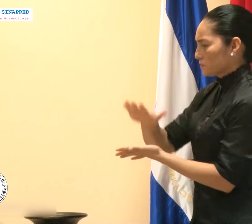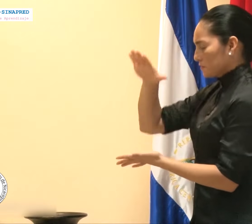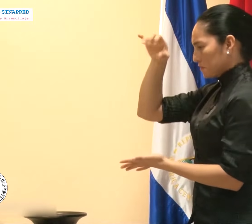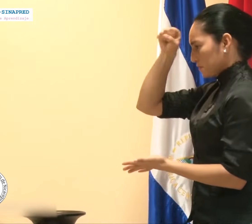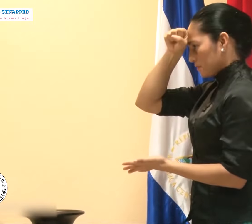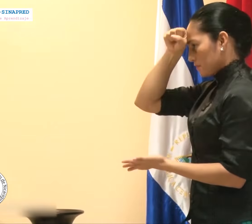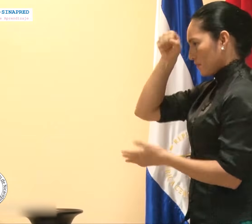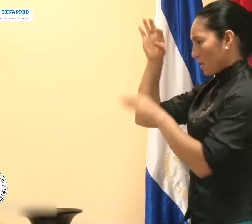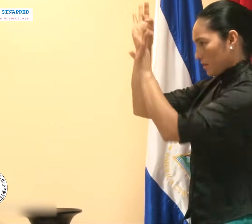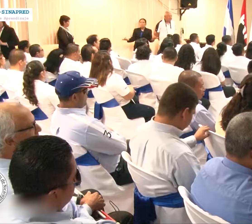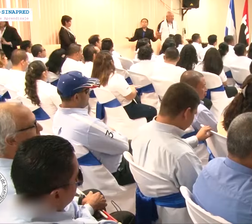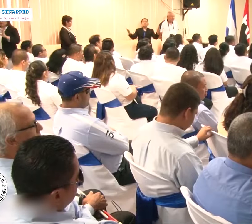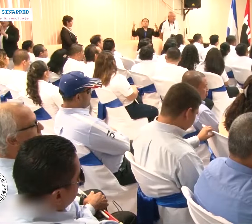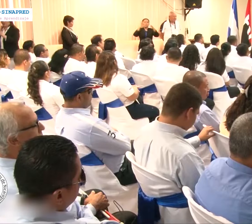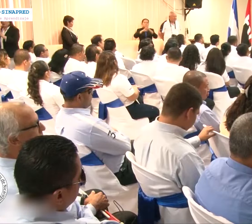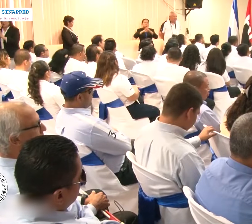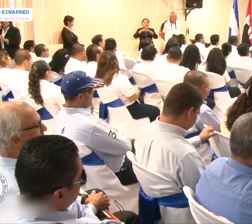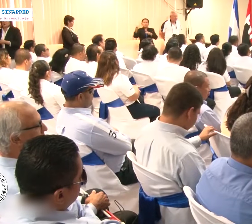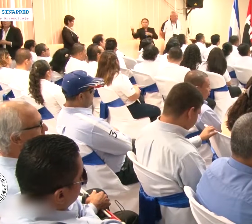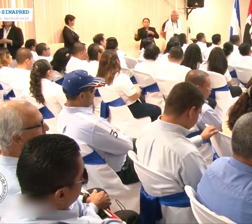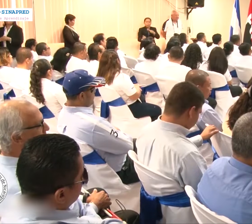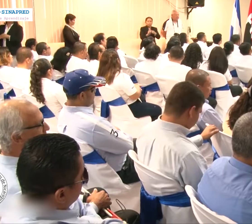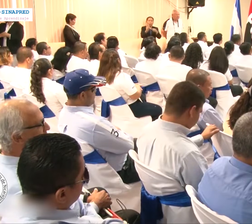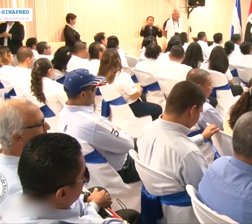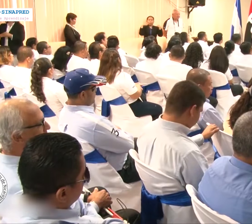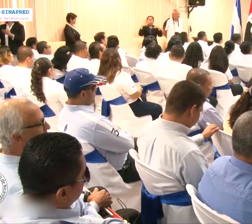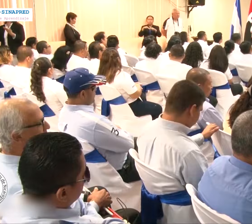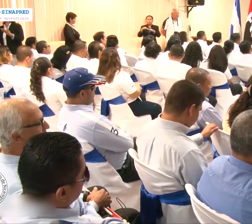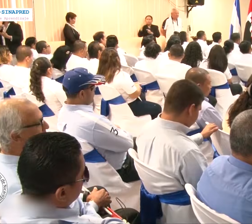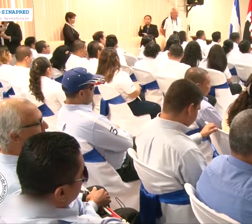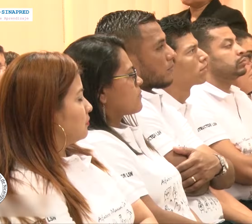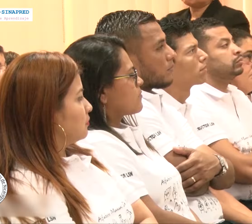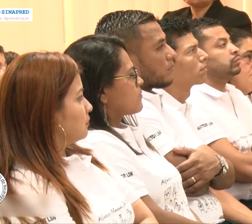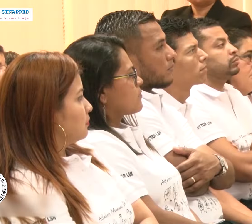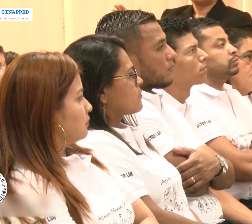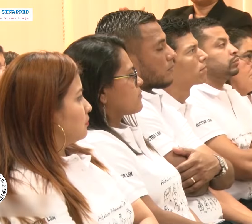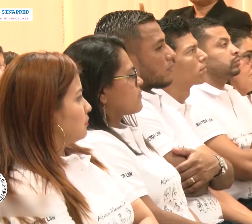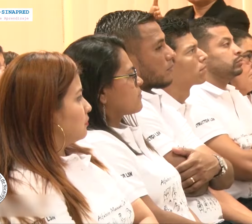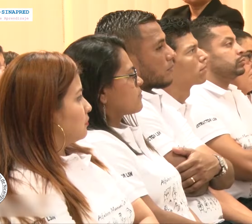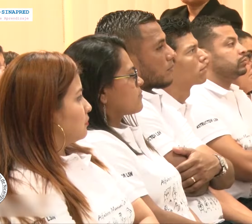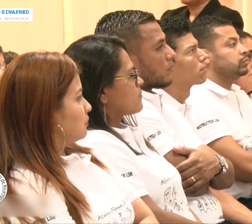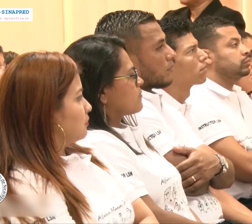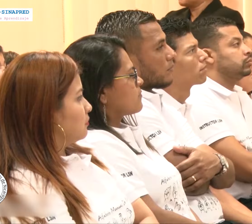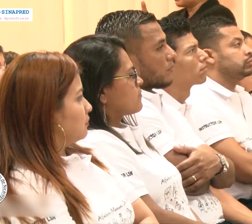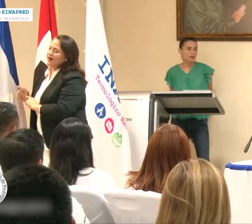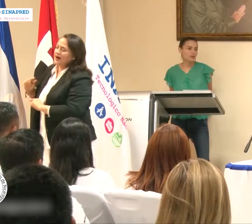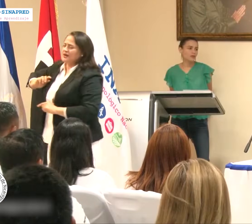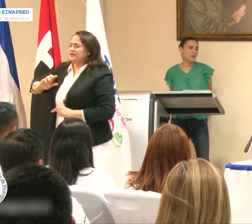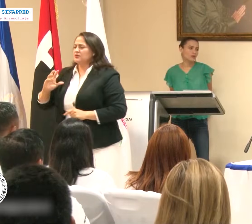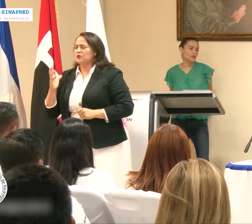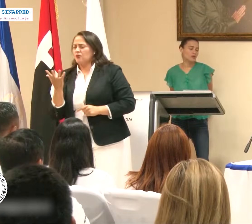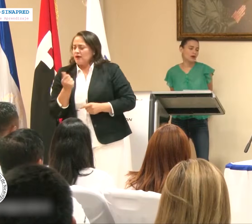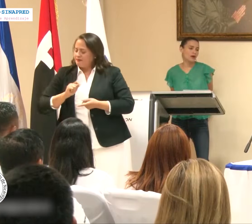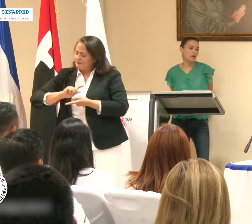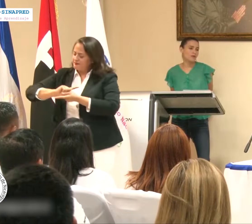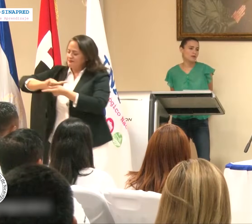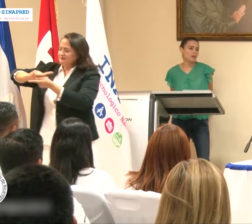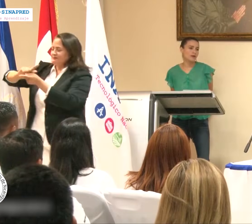el gobierno de Nicaragua y la Asociación de Sordos de Nicaragua han realizado esfuerzos para incorporar el lenguaje de señas en todos los programas a